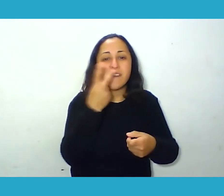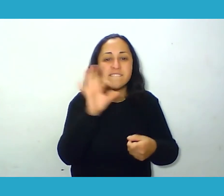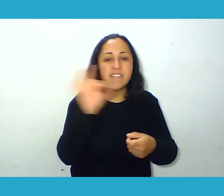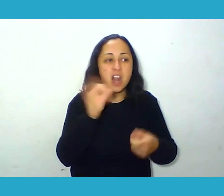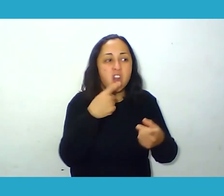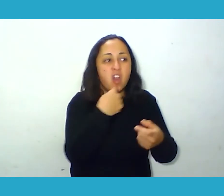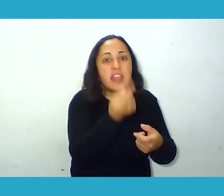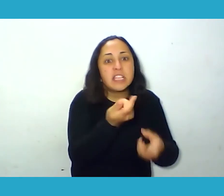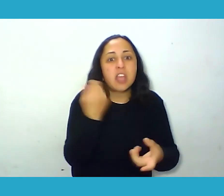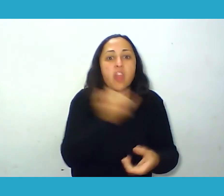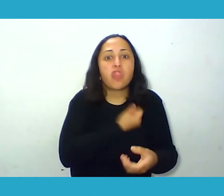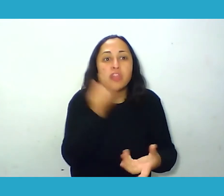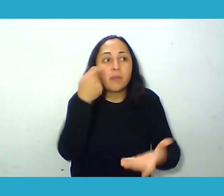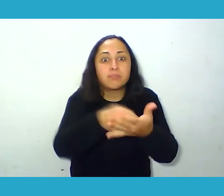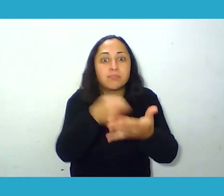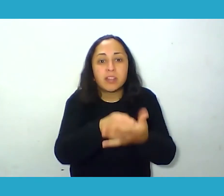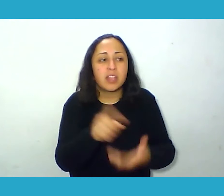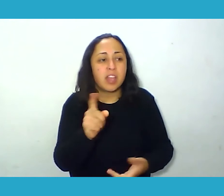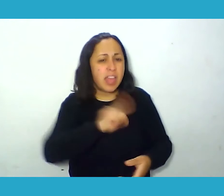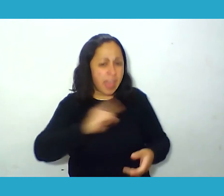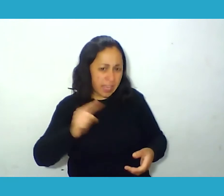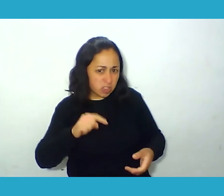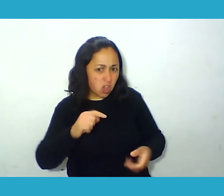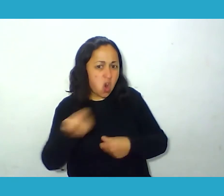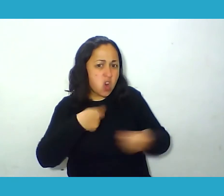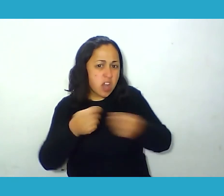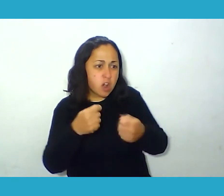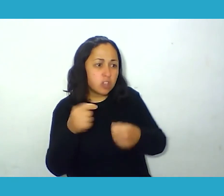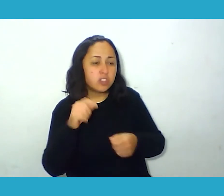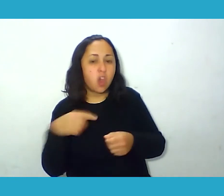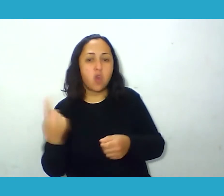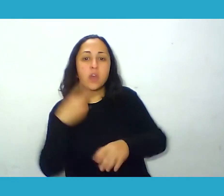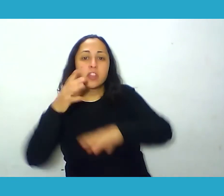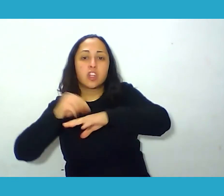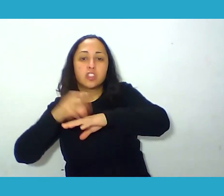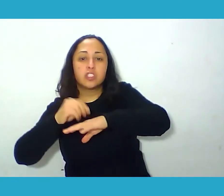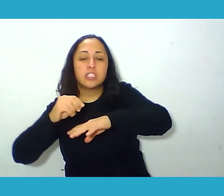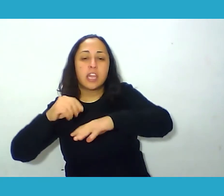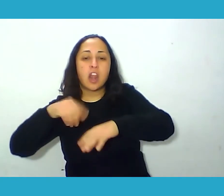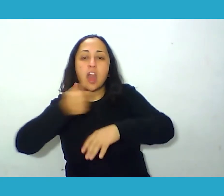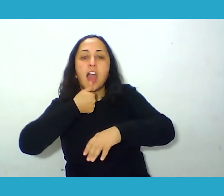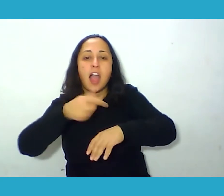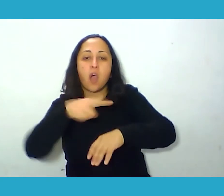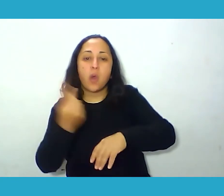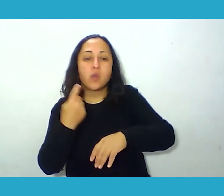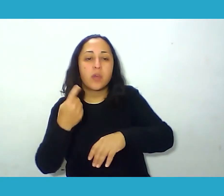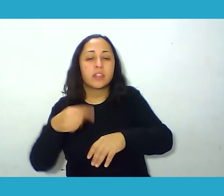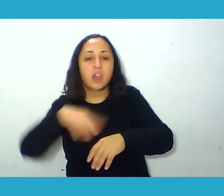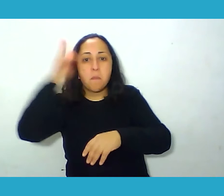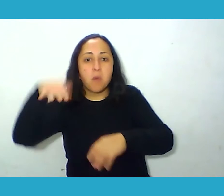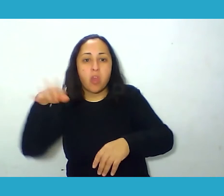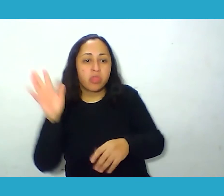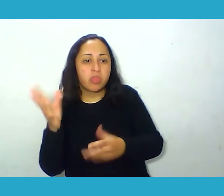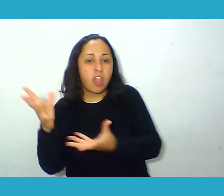a dónde tenían que invertir. Pero esto no es un negociado para quedarse con nuestros suelos, aguas, montes, y no lo van a permitir.